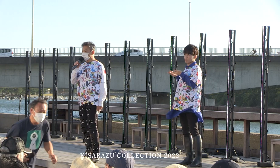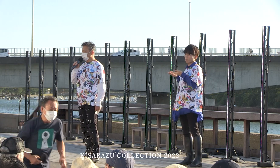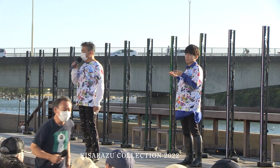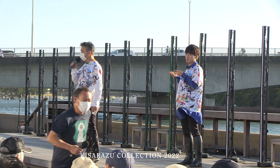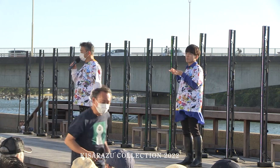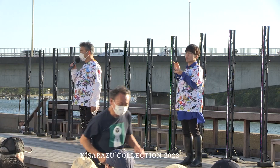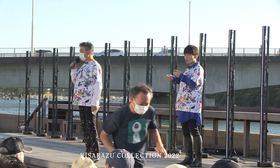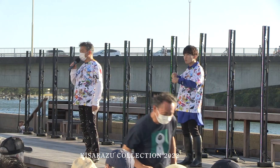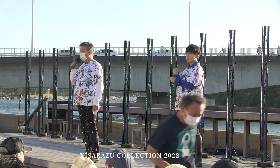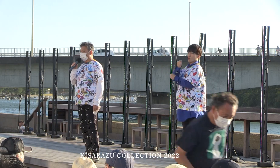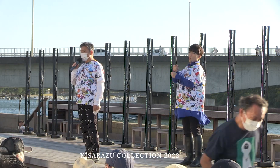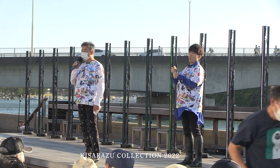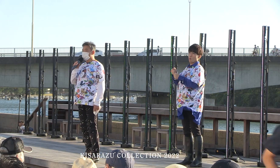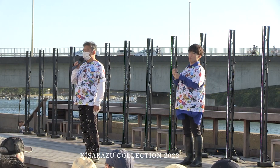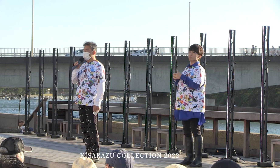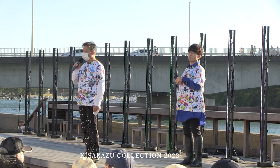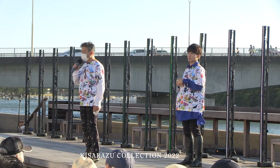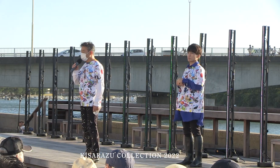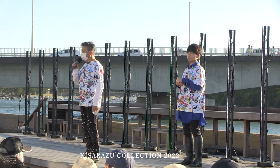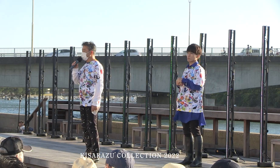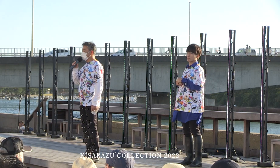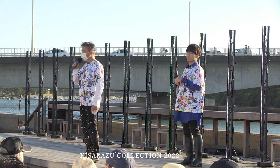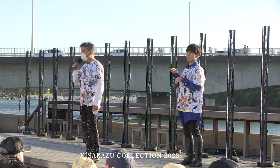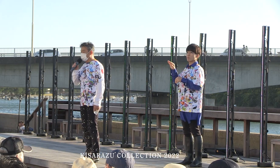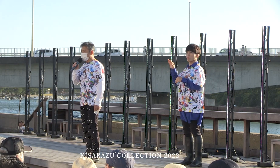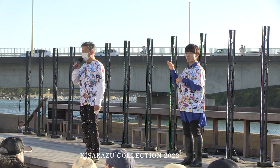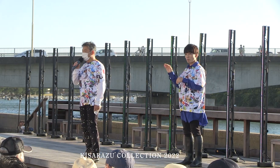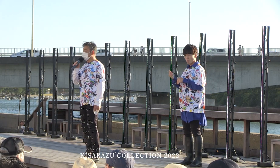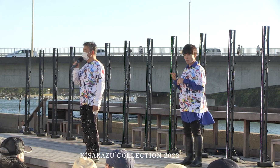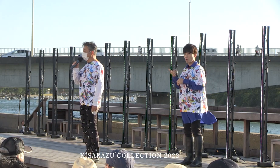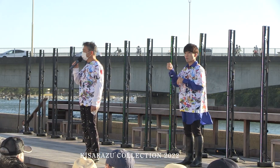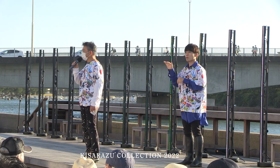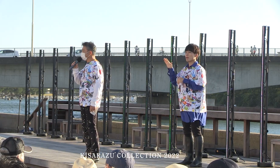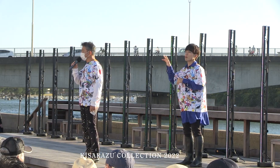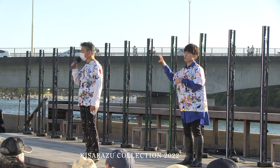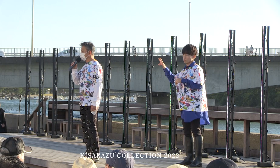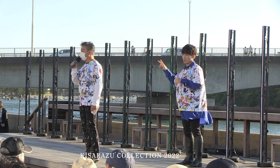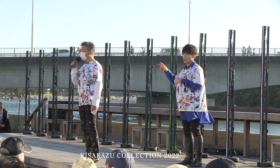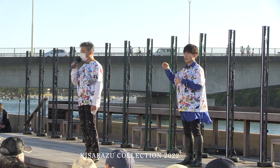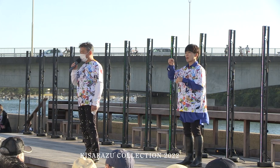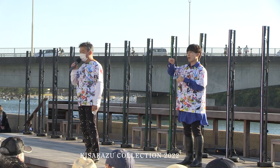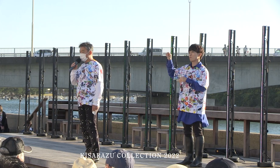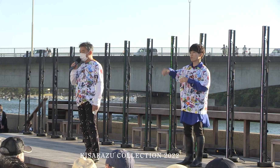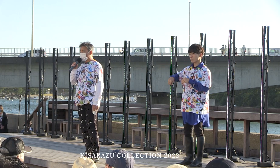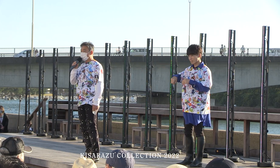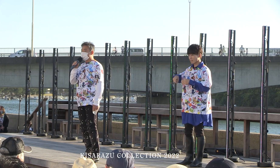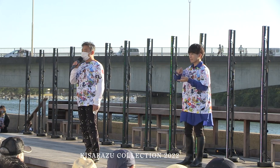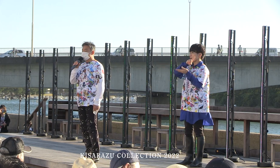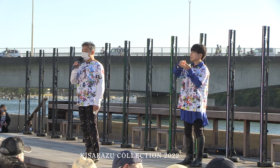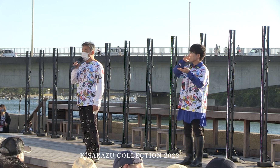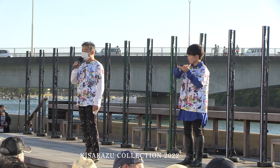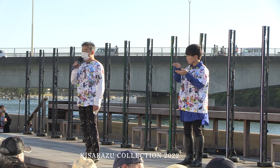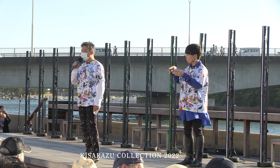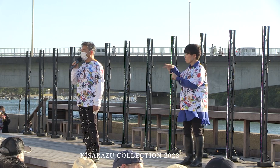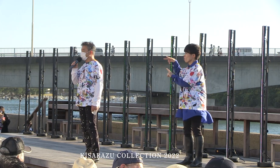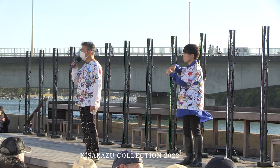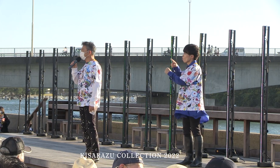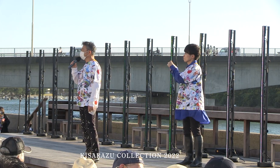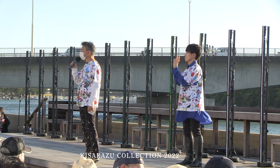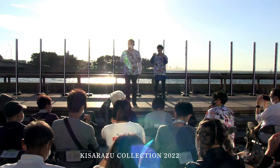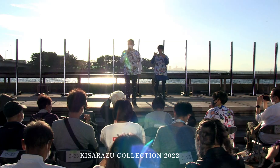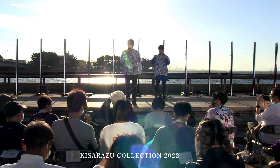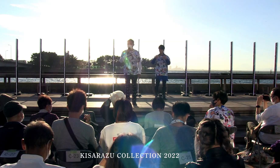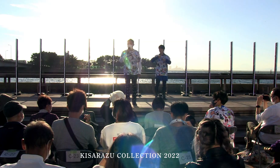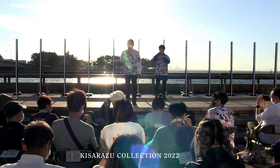ている事業でございますけれども、モデル、MC、デザインを小中学校から、また制作も